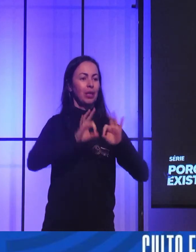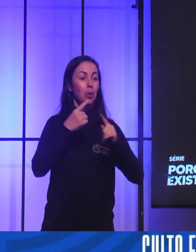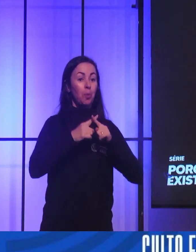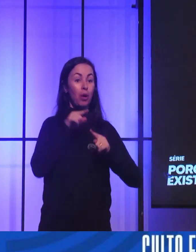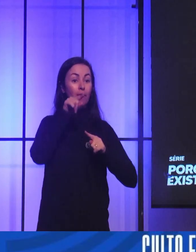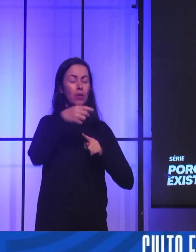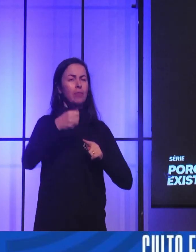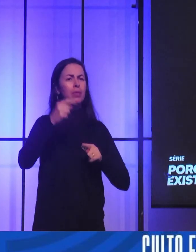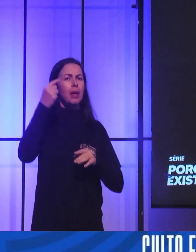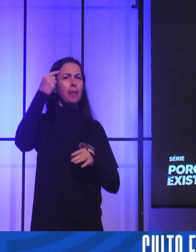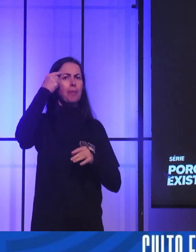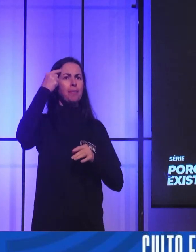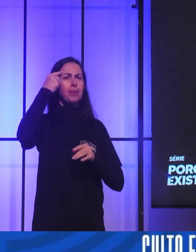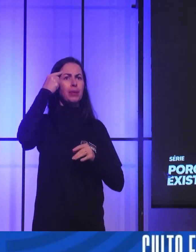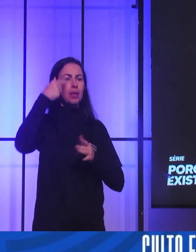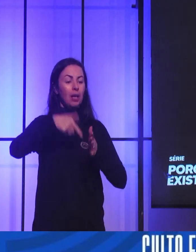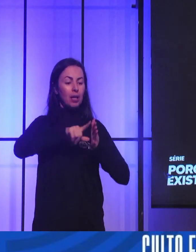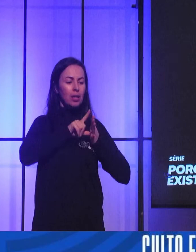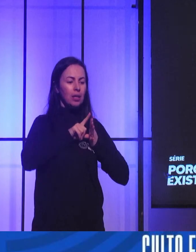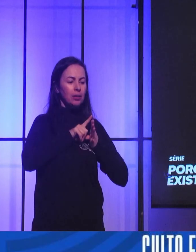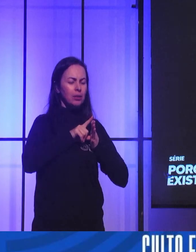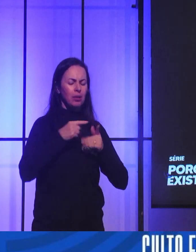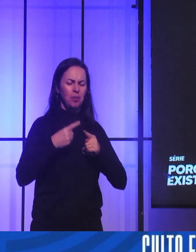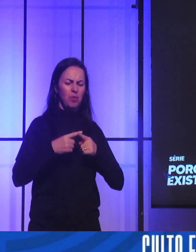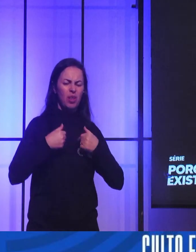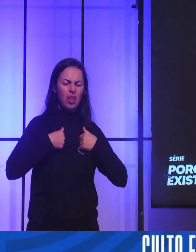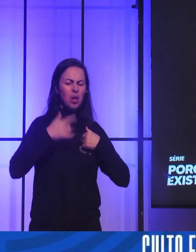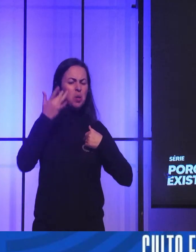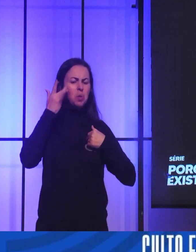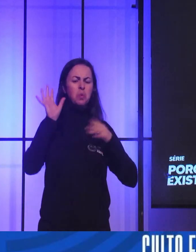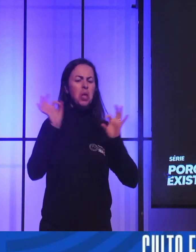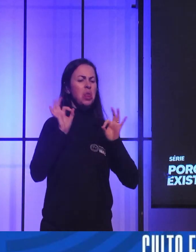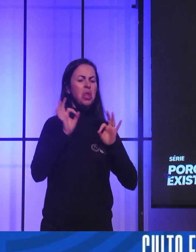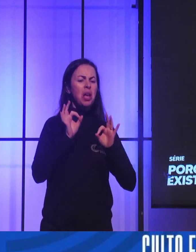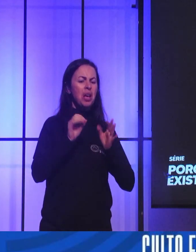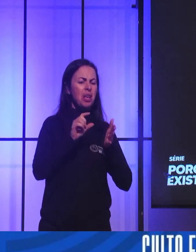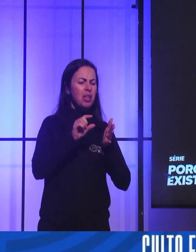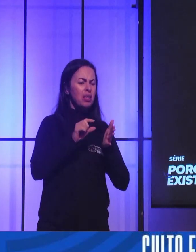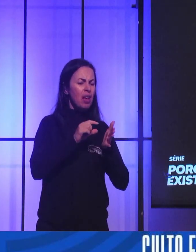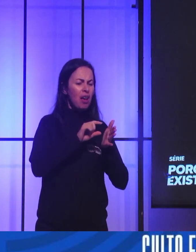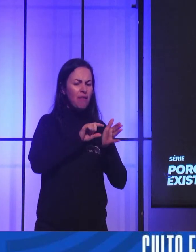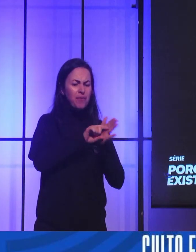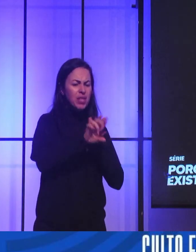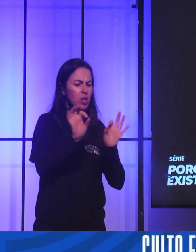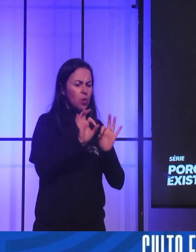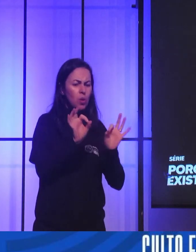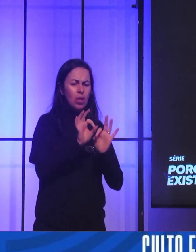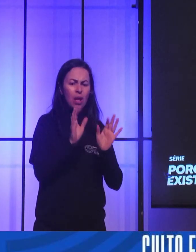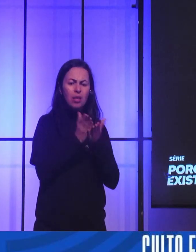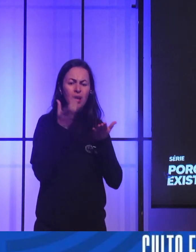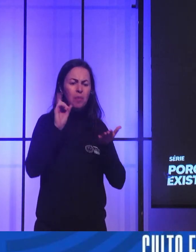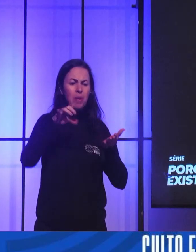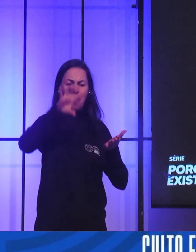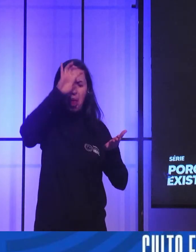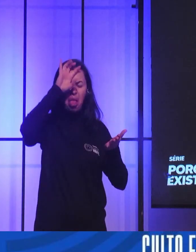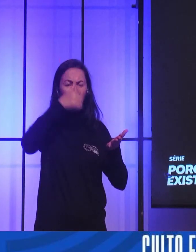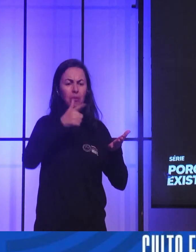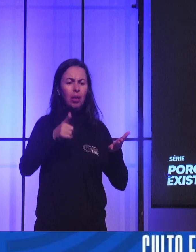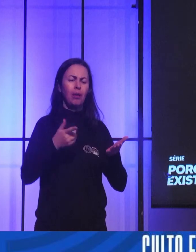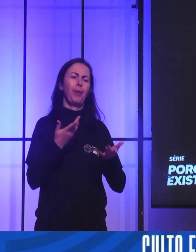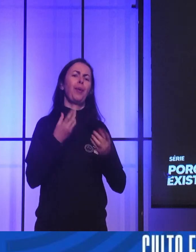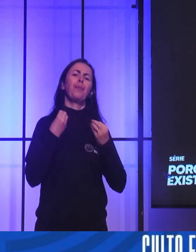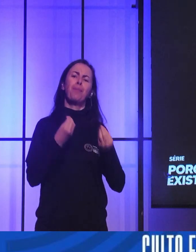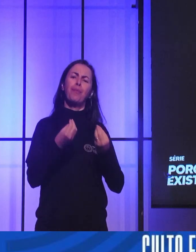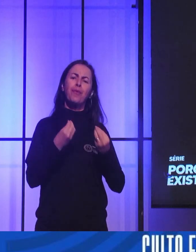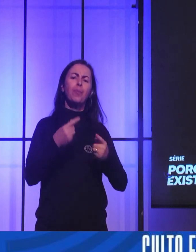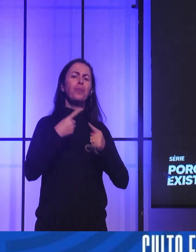precisa pensar de antemão. Mas eu não sei nenhum versículo, pelo amor de Deus, o que você faz? Provavelmente você já decorou um monte de